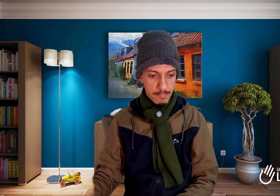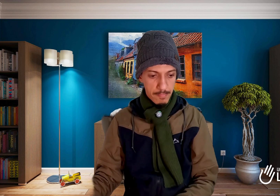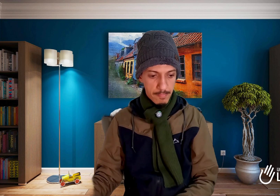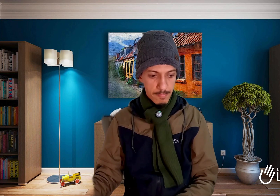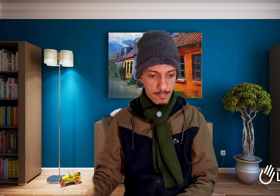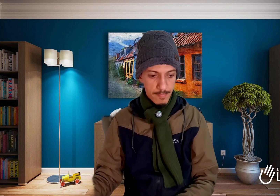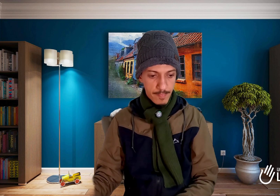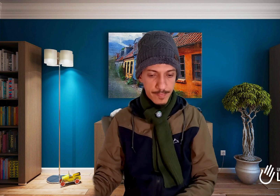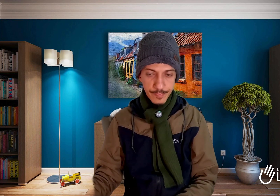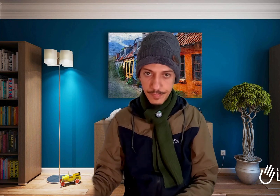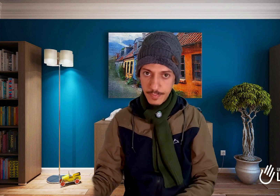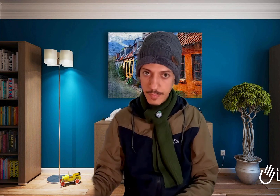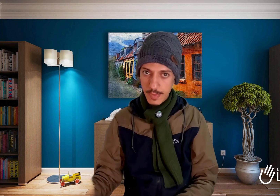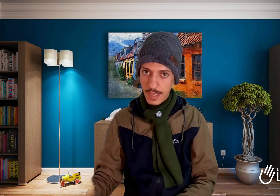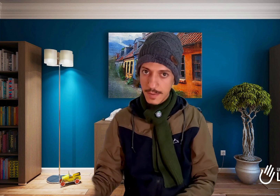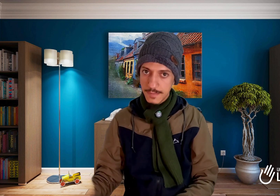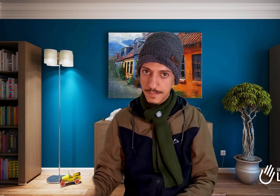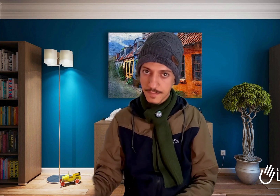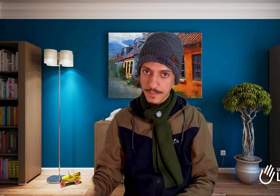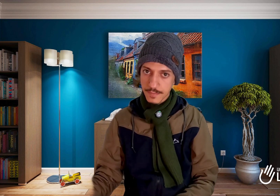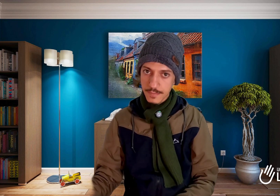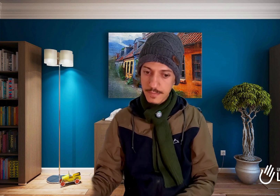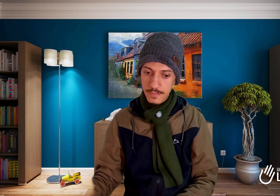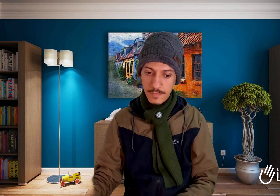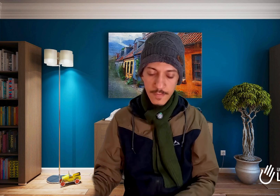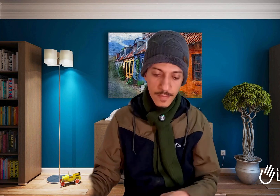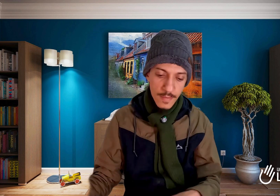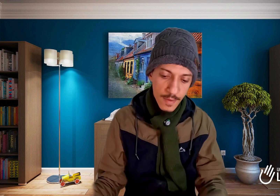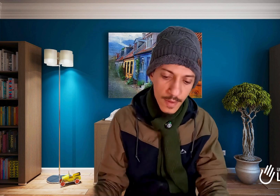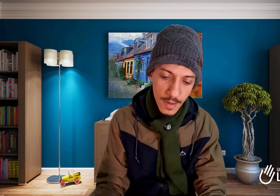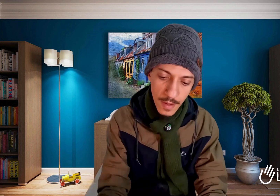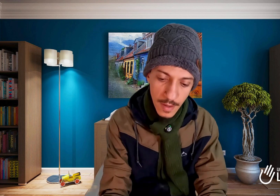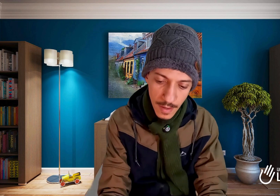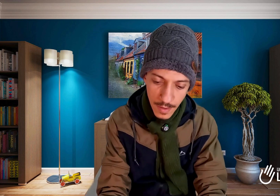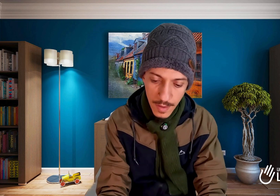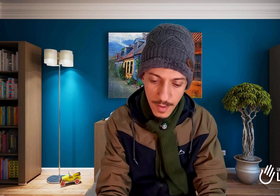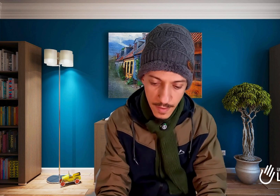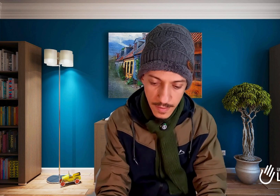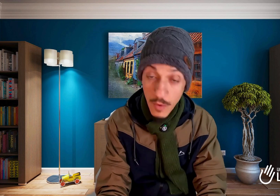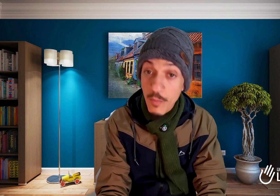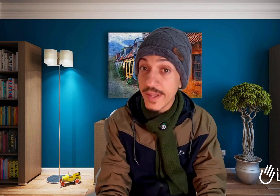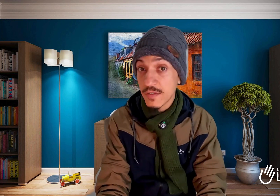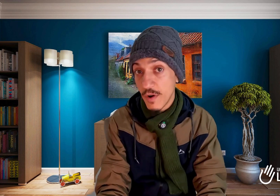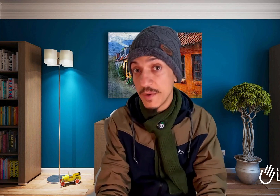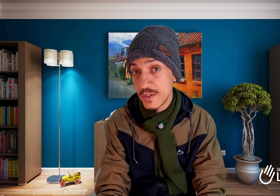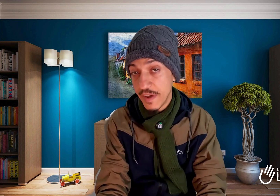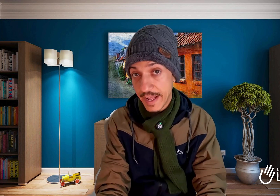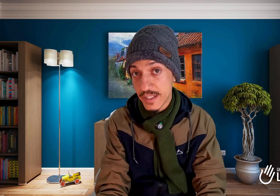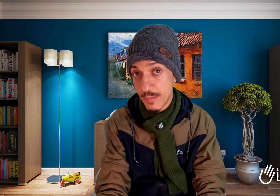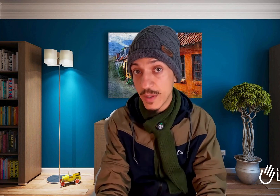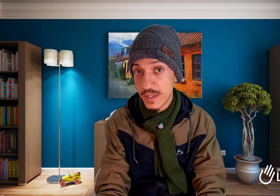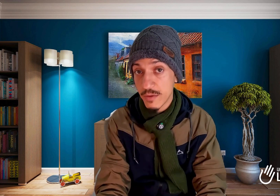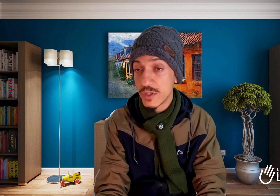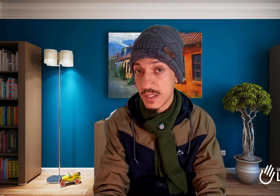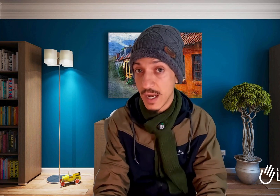dança, etc. São muitas formas diferentes que pode ser utilizado. Eu já